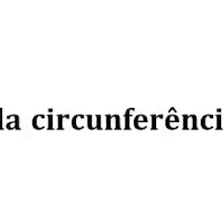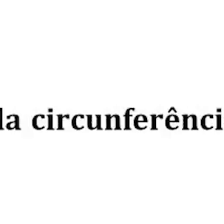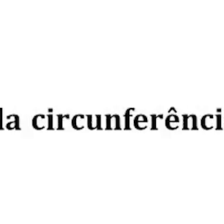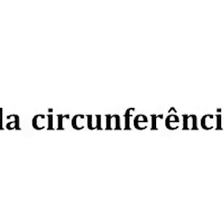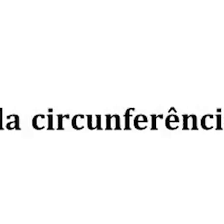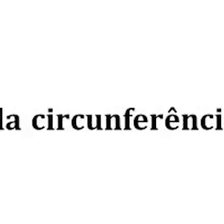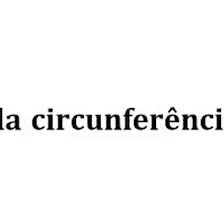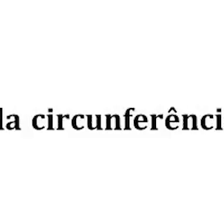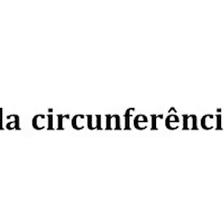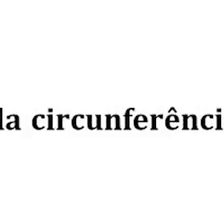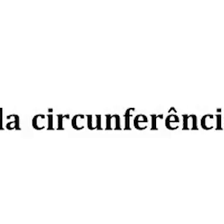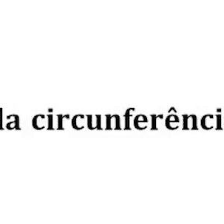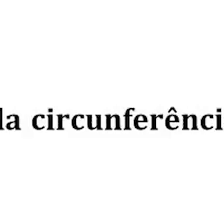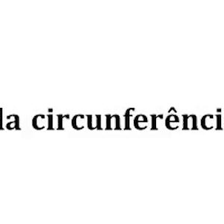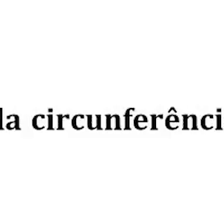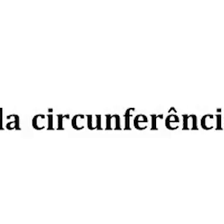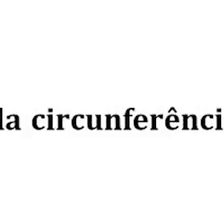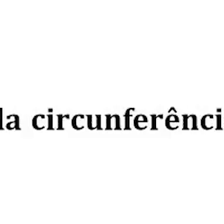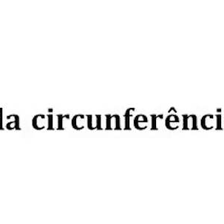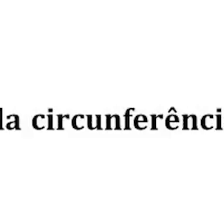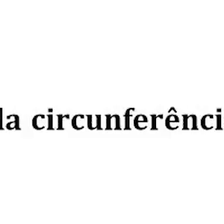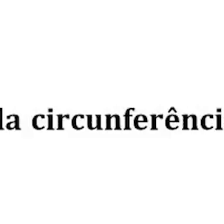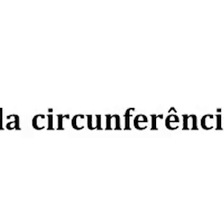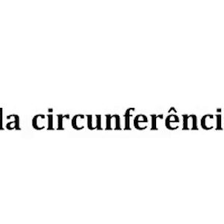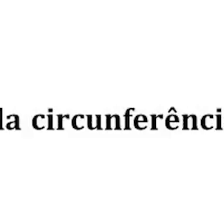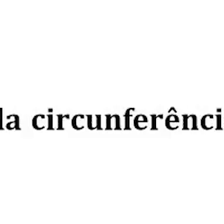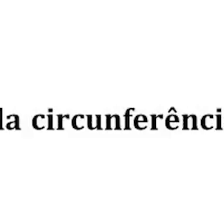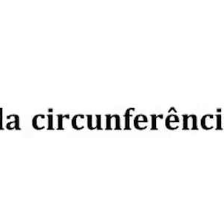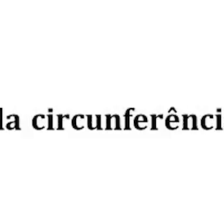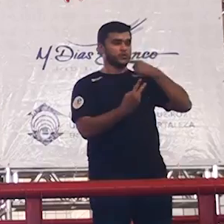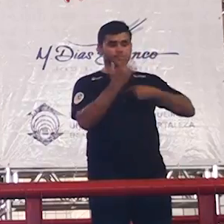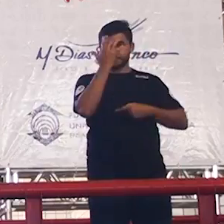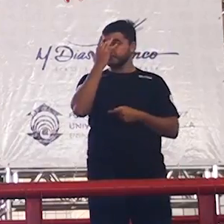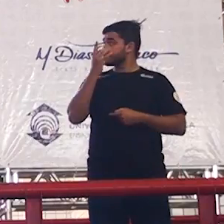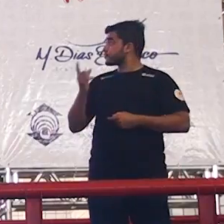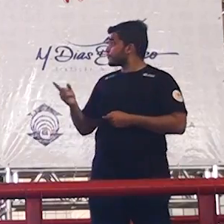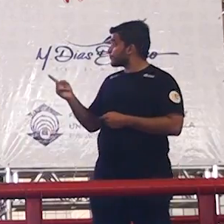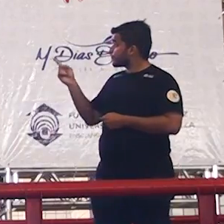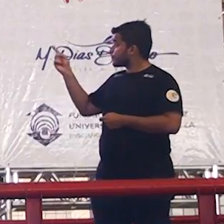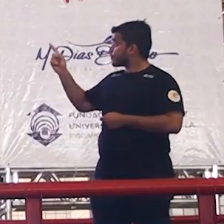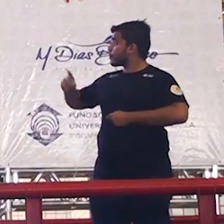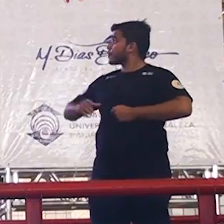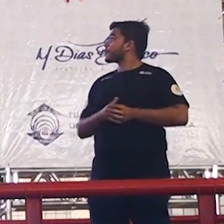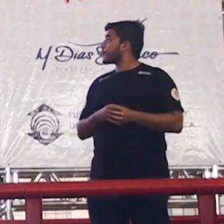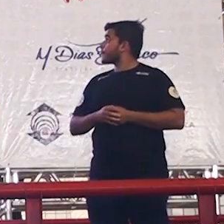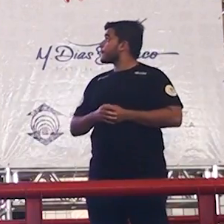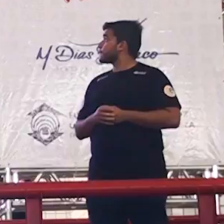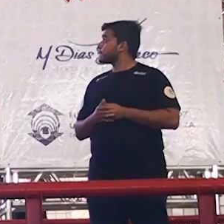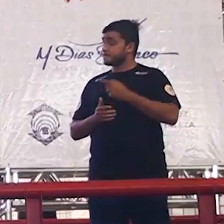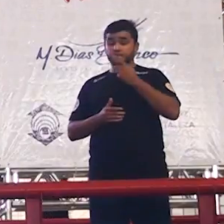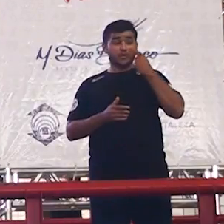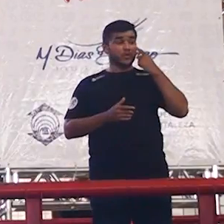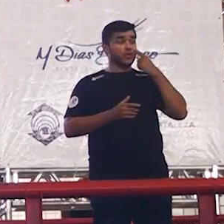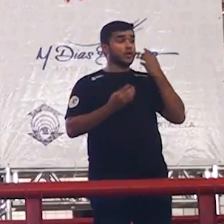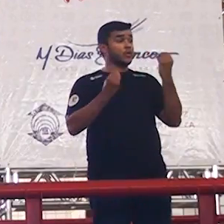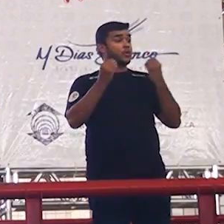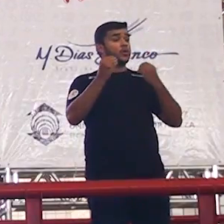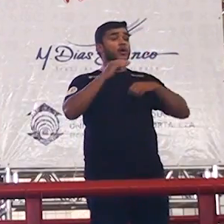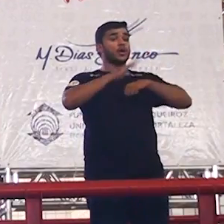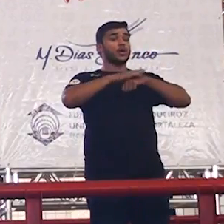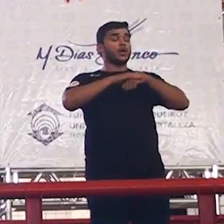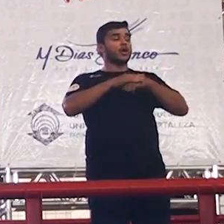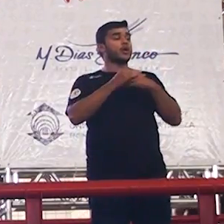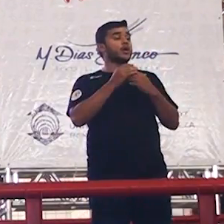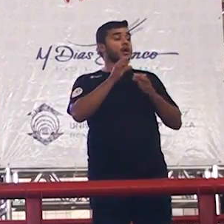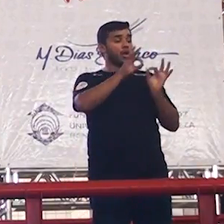do triângulo equilátero, repetindo o que é a altura, segmento de reta que vai do vértice do triângulo ao